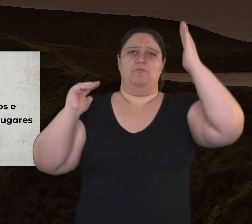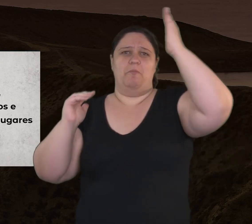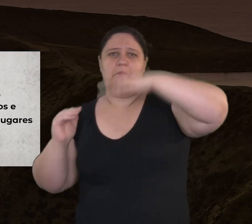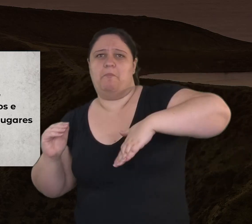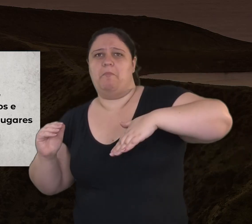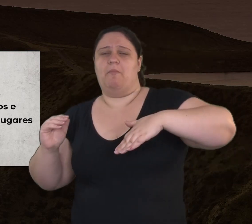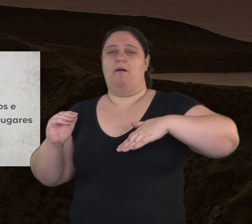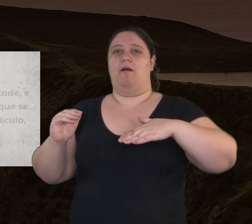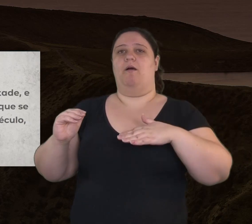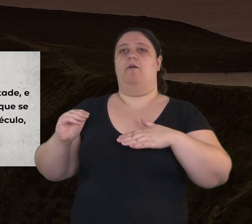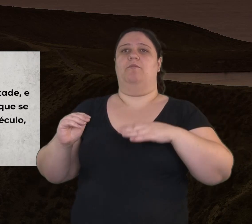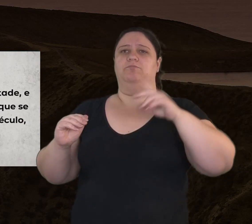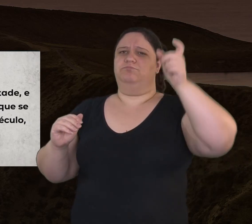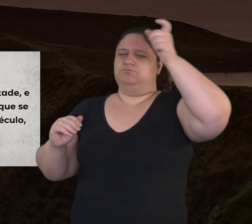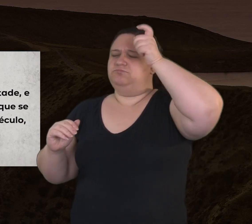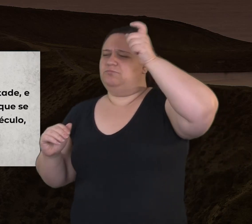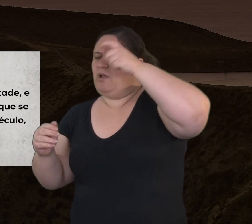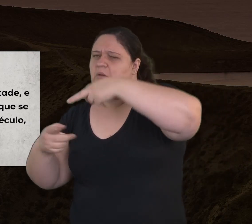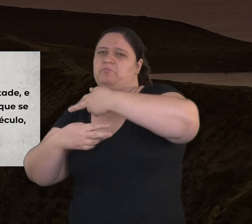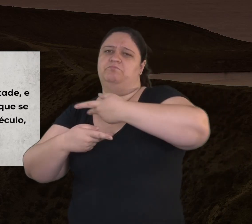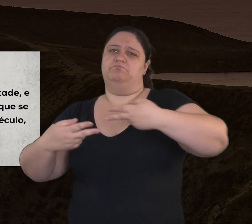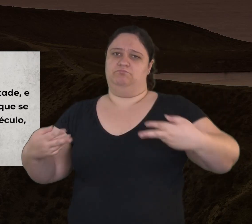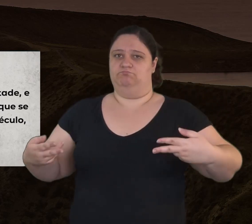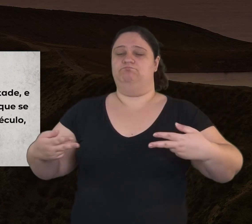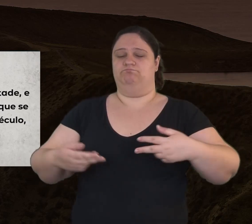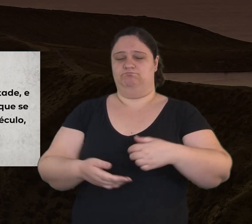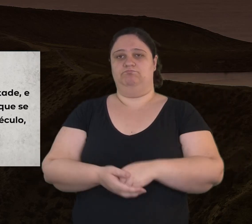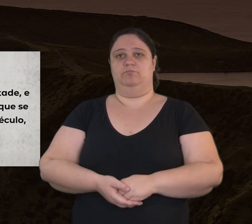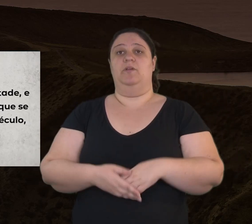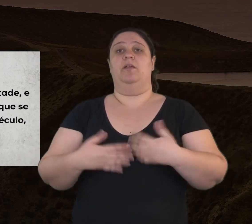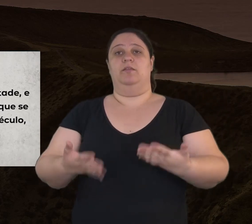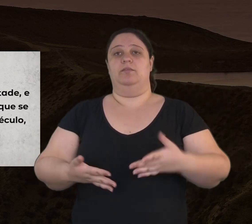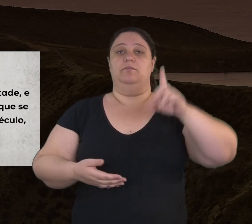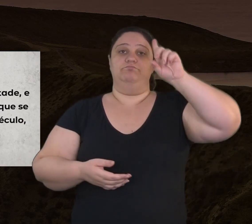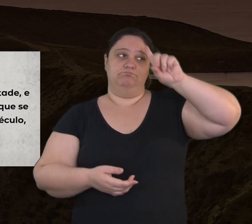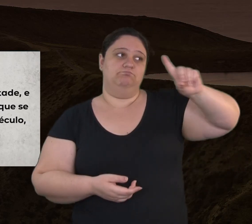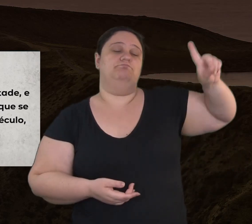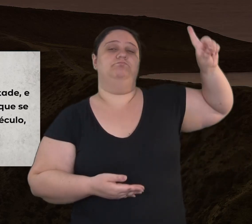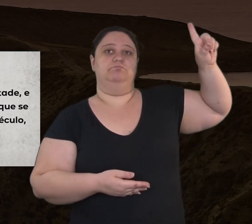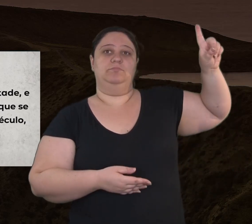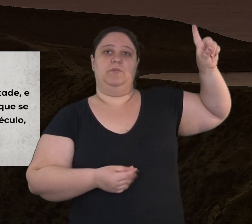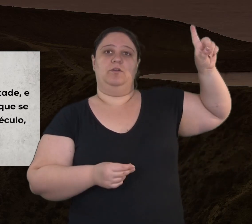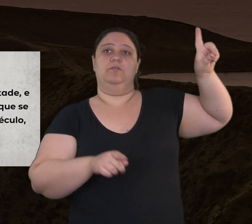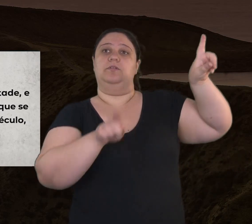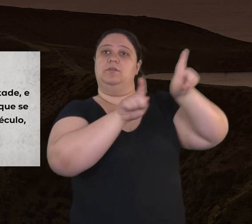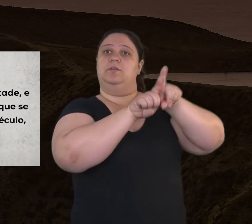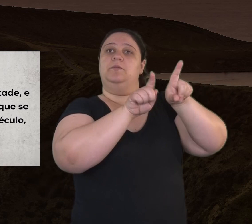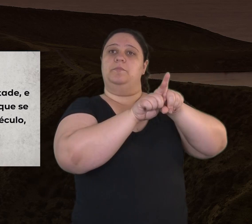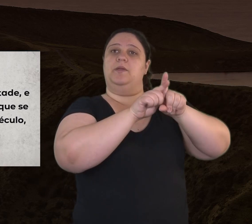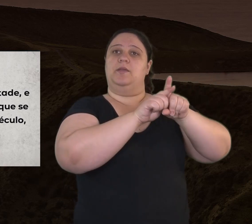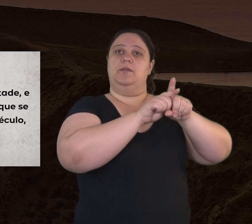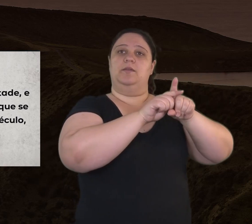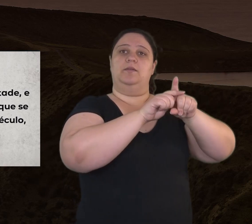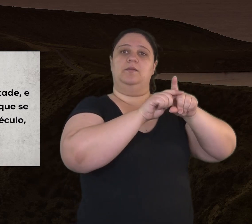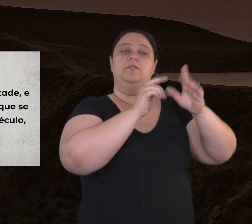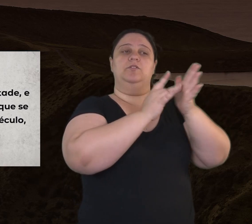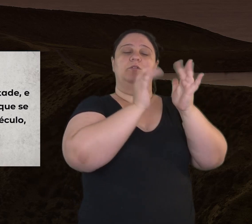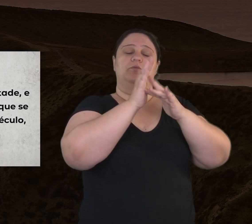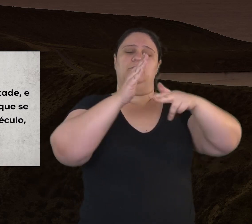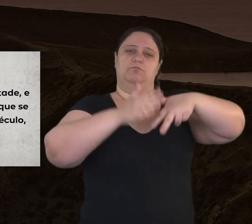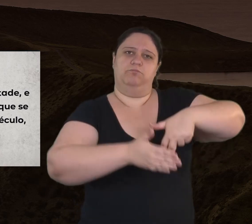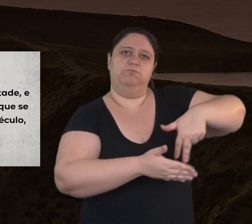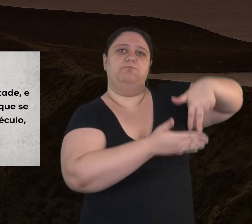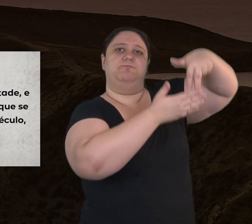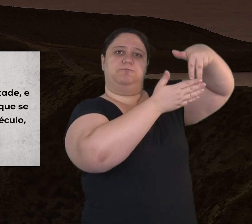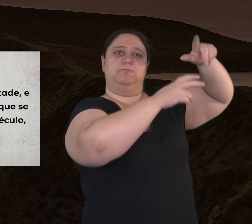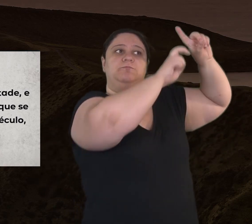no vindouro. Então, nosso Deus, ele também ressuscitou seu Filho Jesus Cristo,